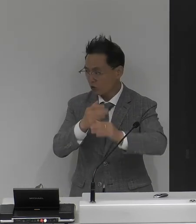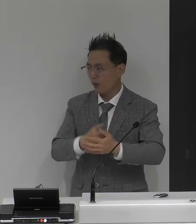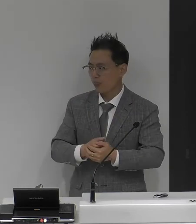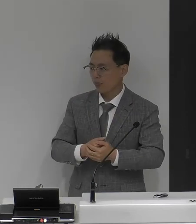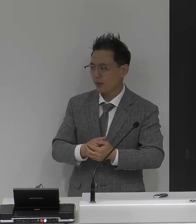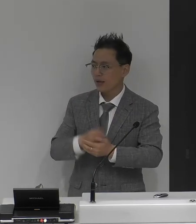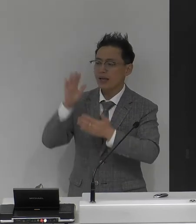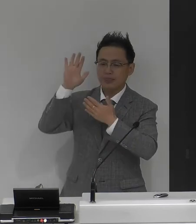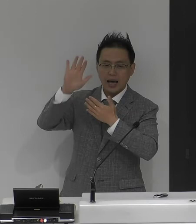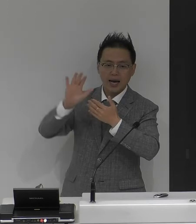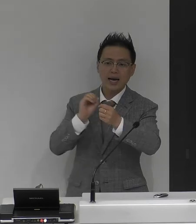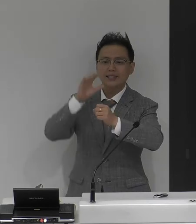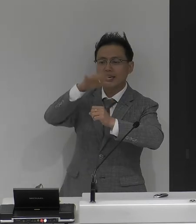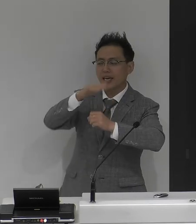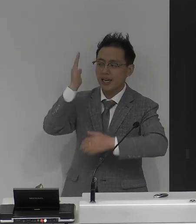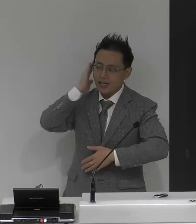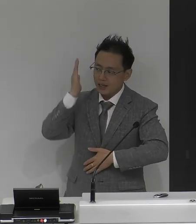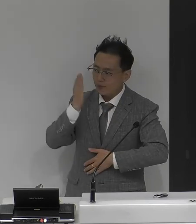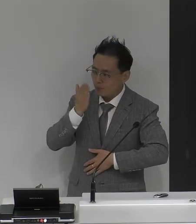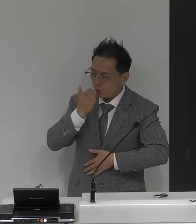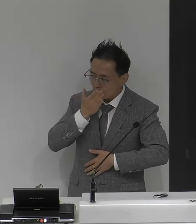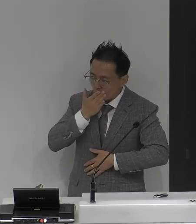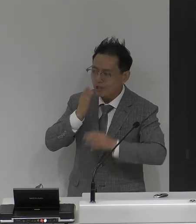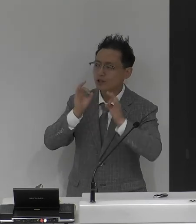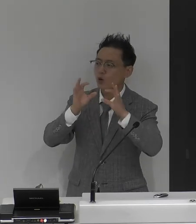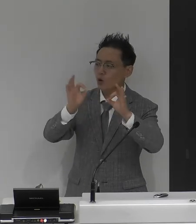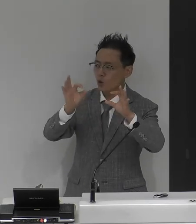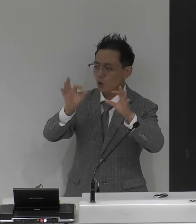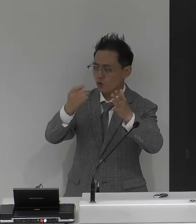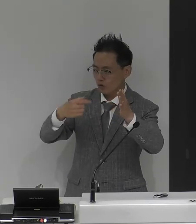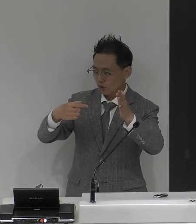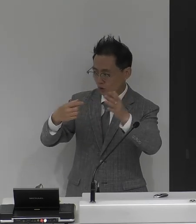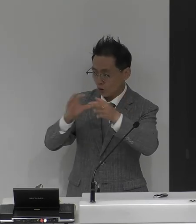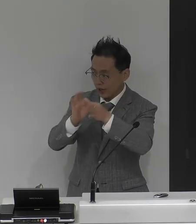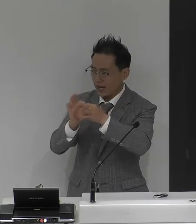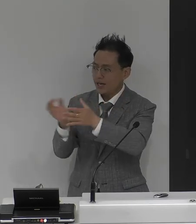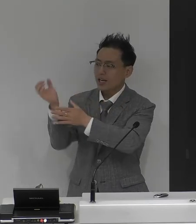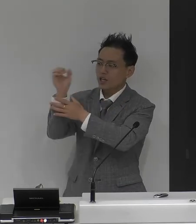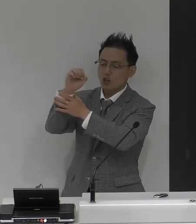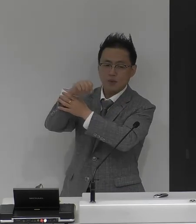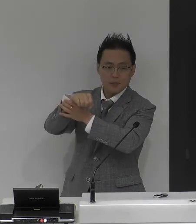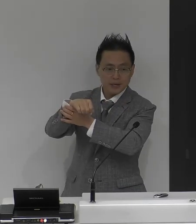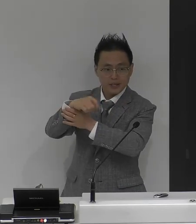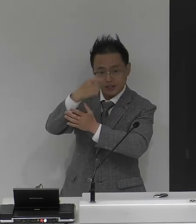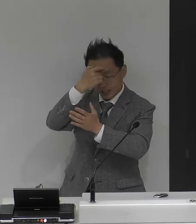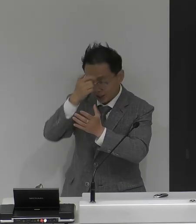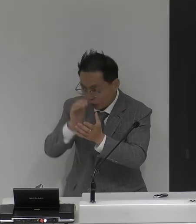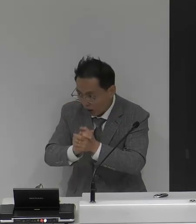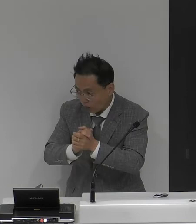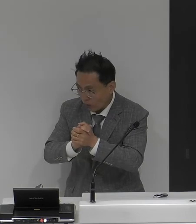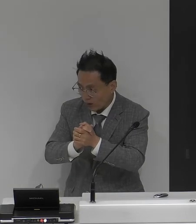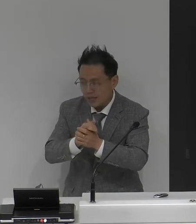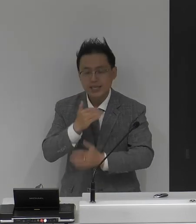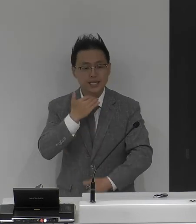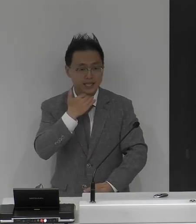중부권, 나아가 세계 농인 선교 통해 열매 맺기를 기도하고